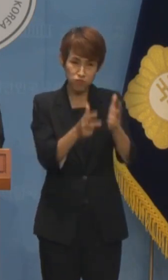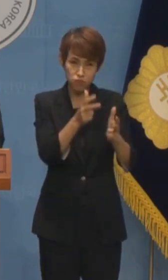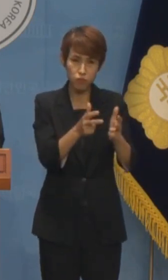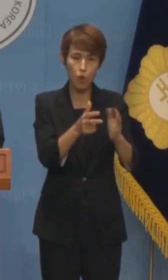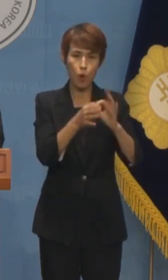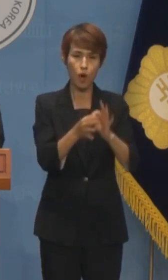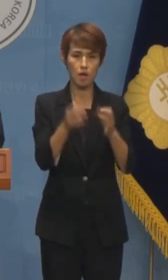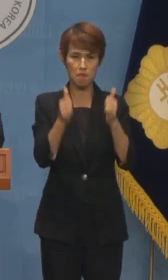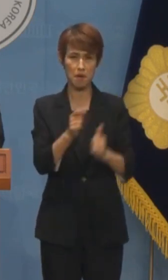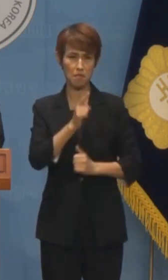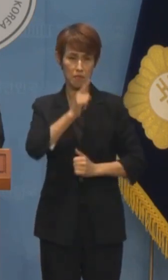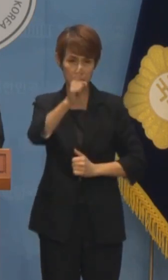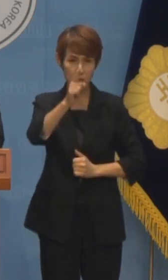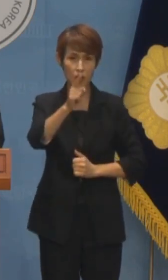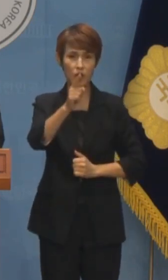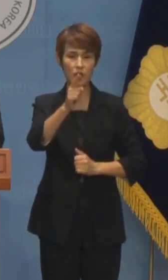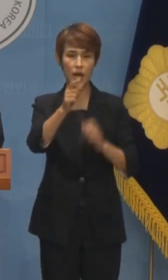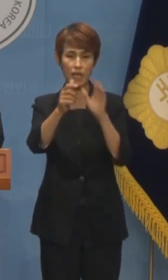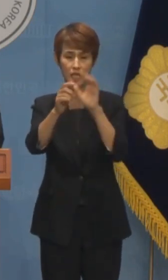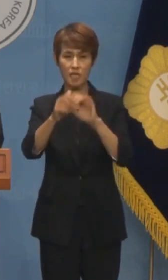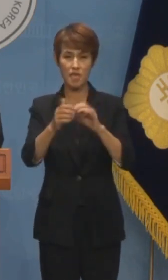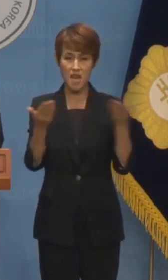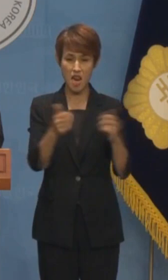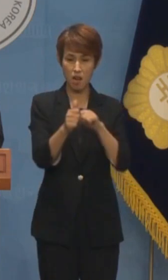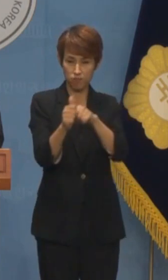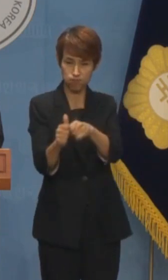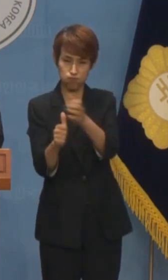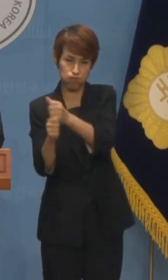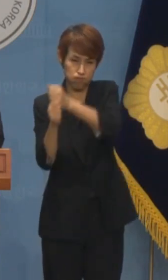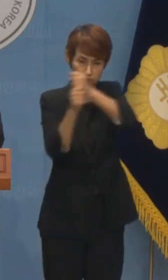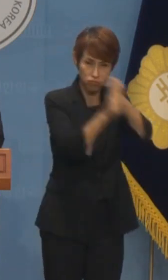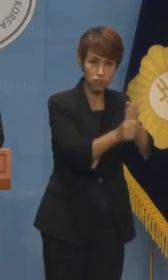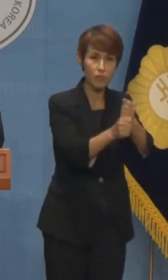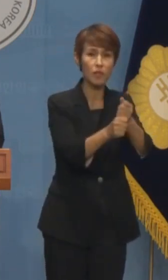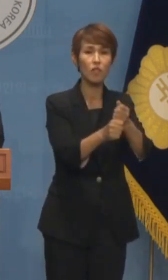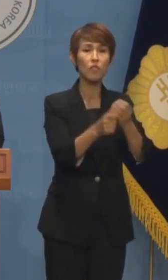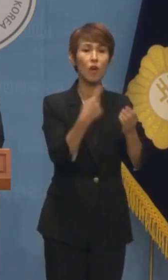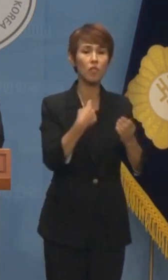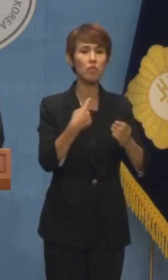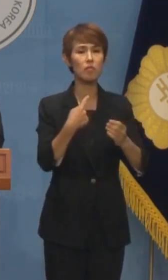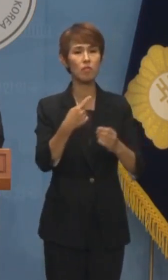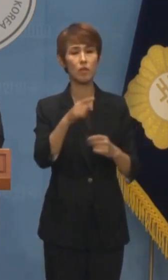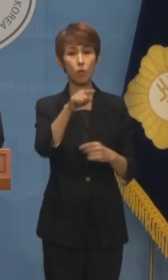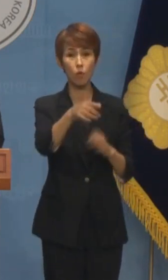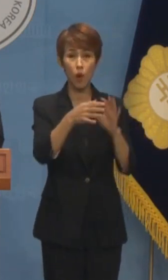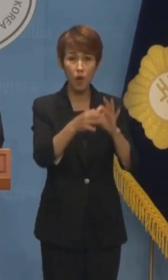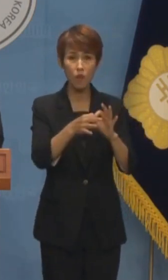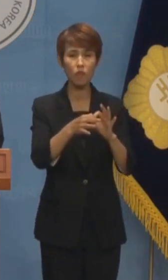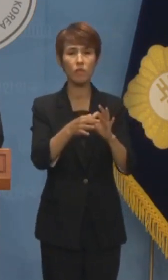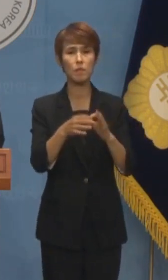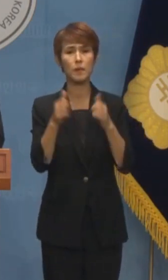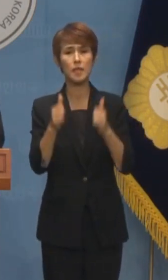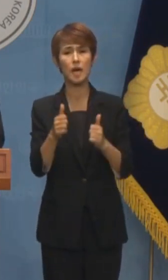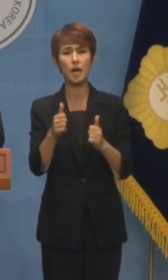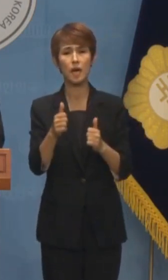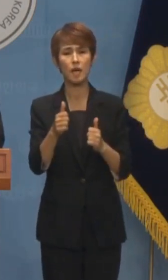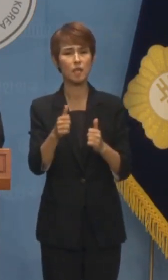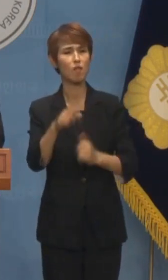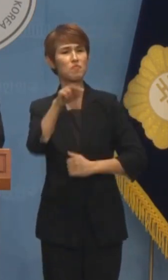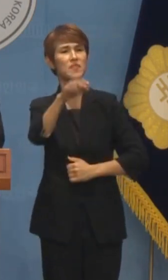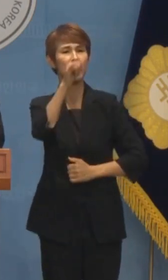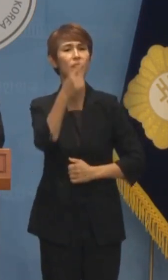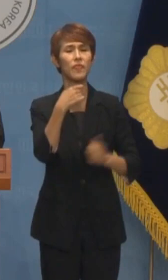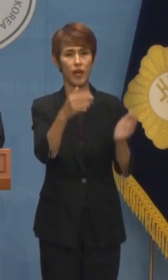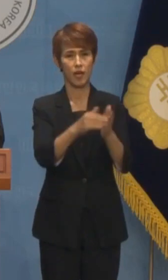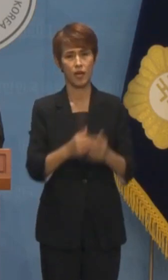소송 판결을 비판한 극우 인사입니다. 또한 대북전단 금지법을 비판하며 구설수에